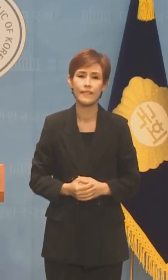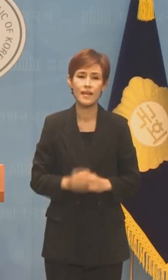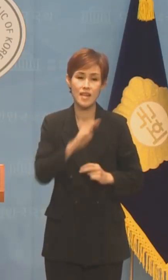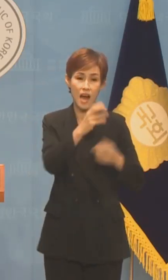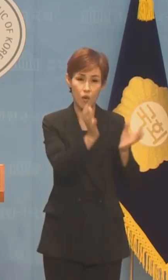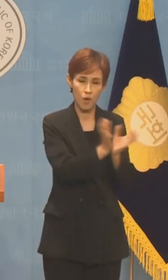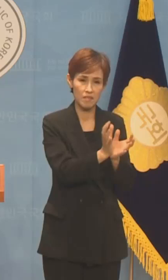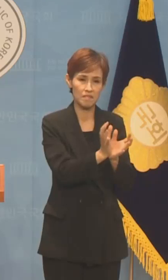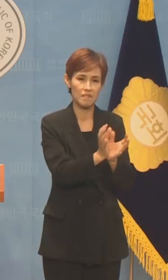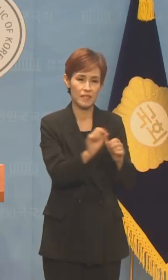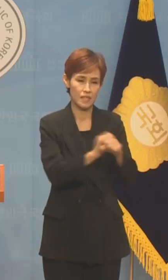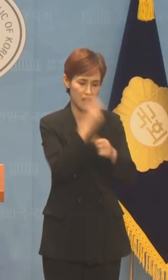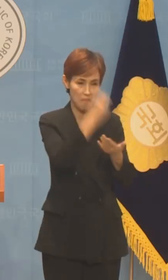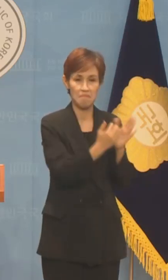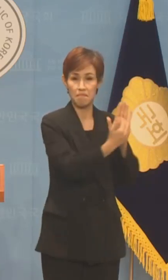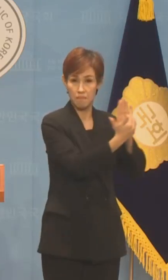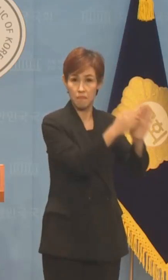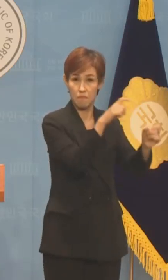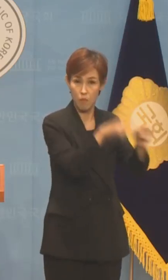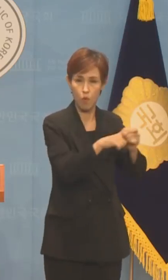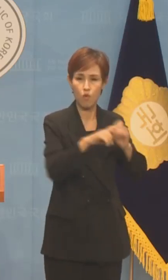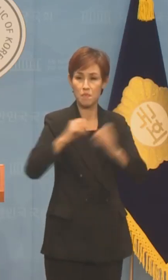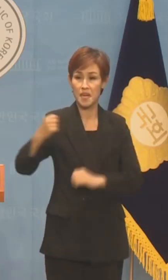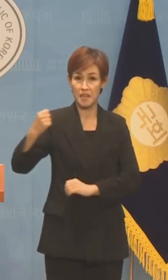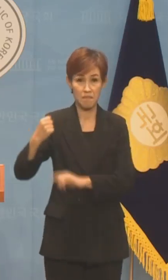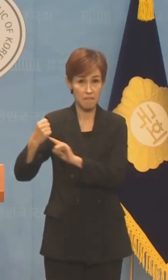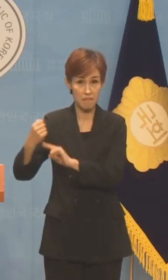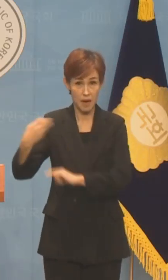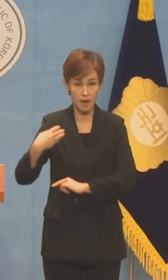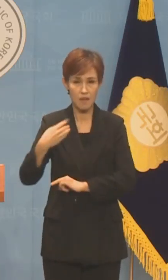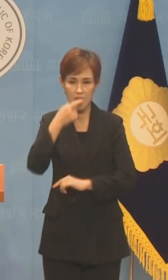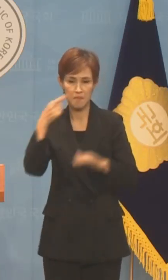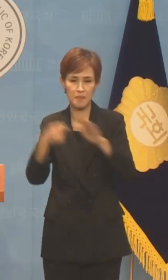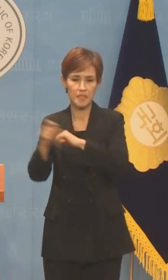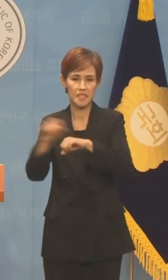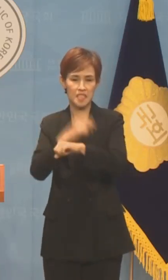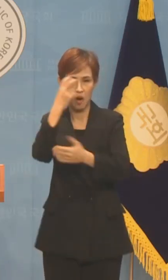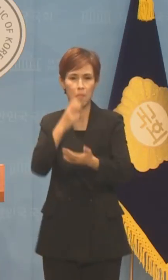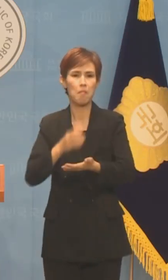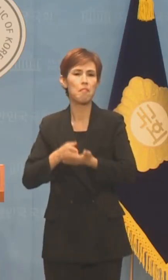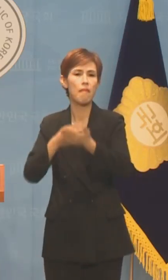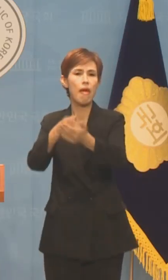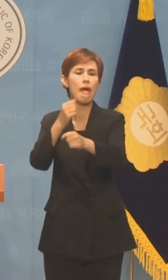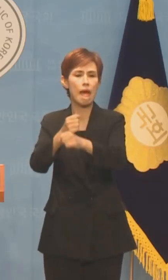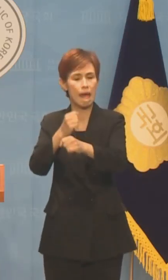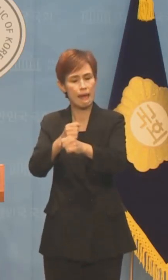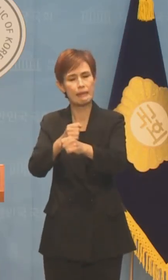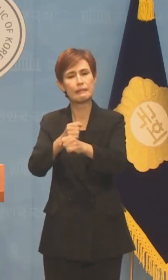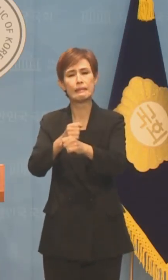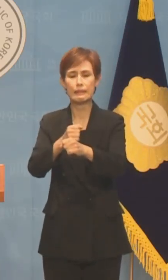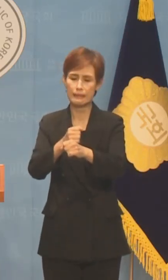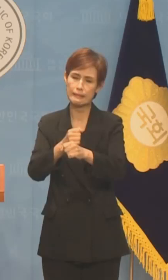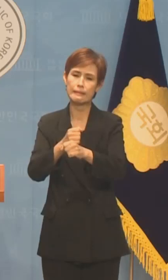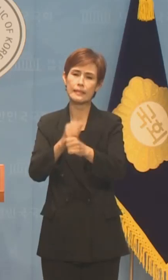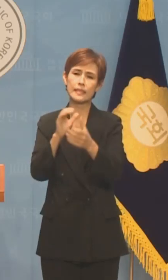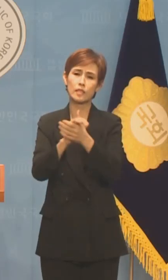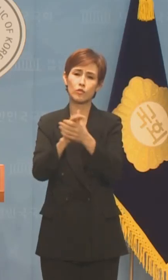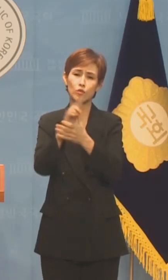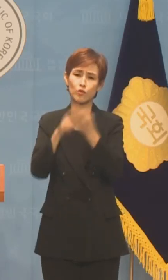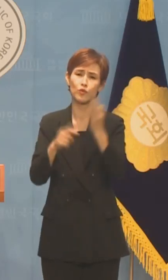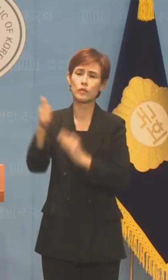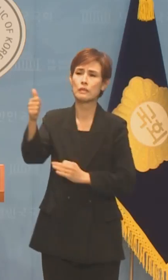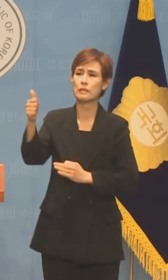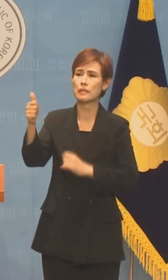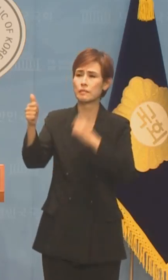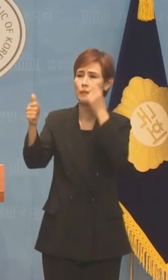야권의 내란 특검을 막기 위해서 국민의힘이 계엄 특검을 발의할 수밖에 없었다면서 친구